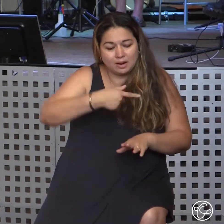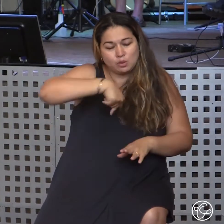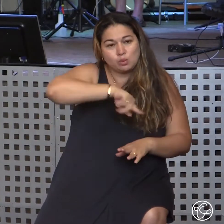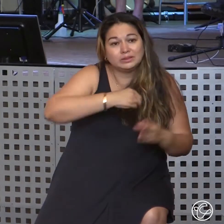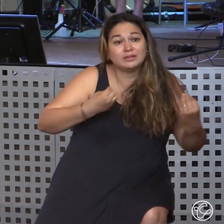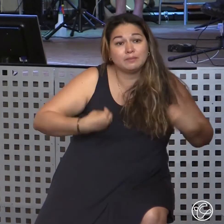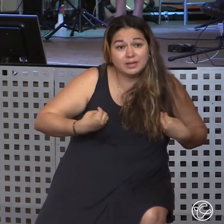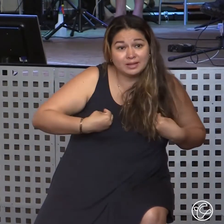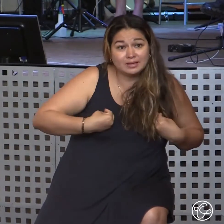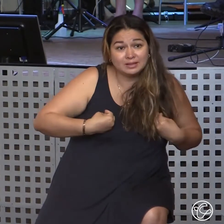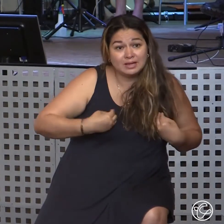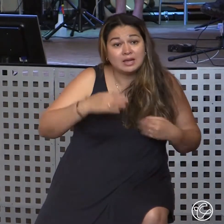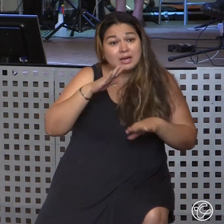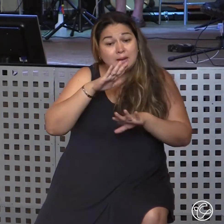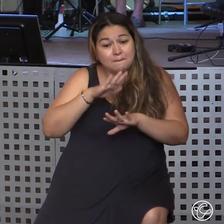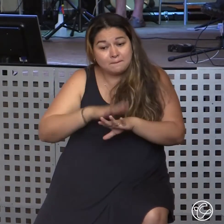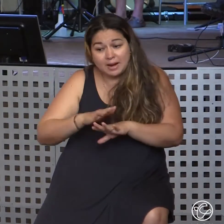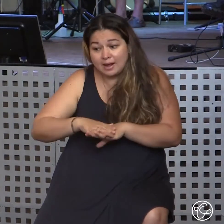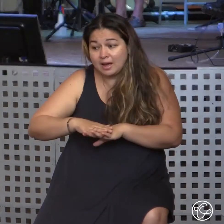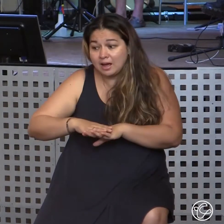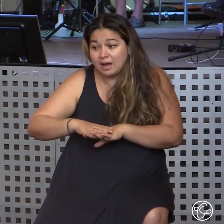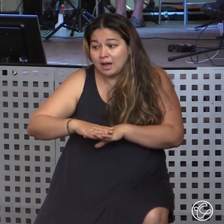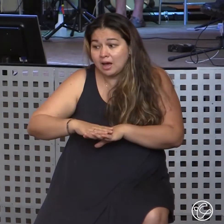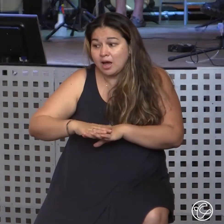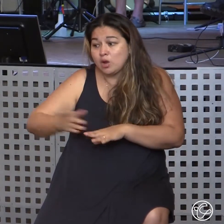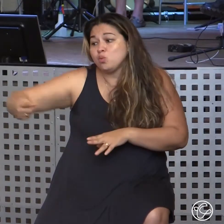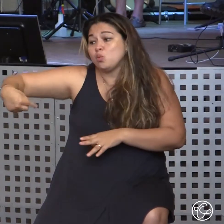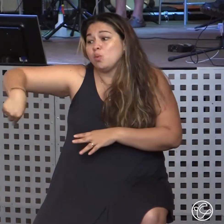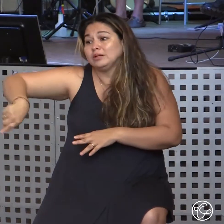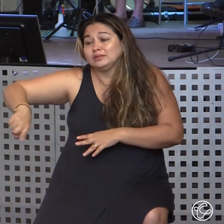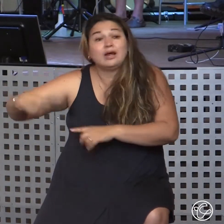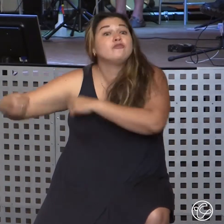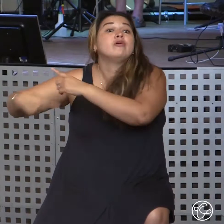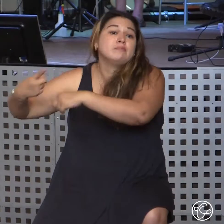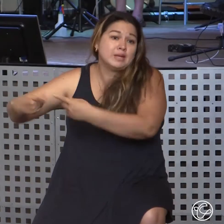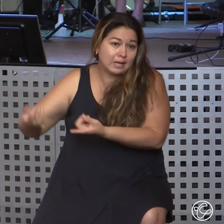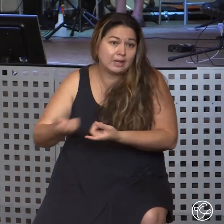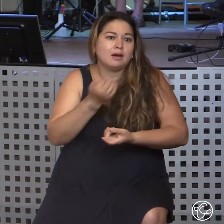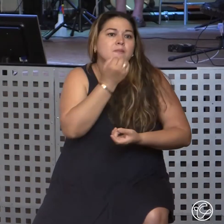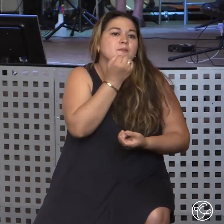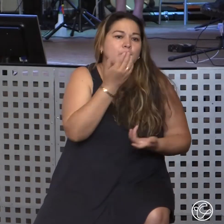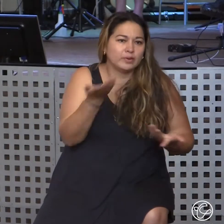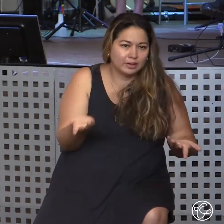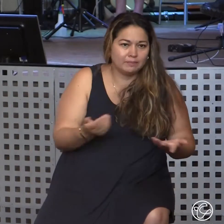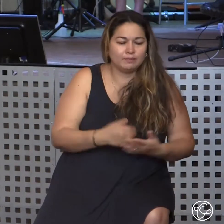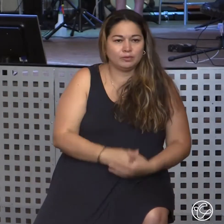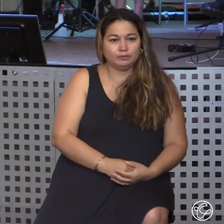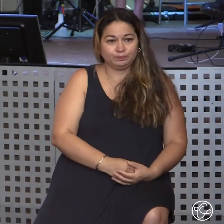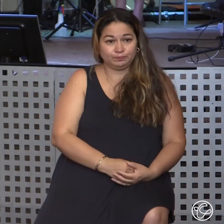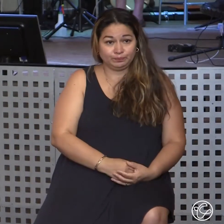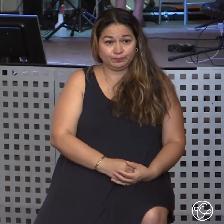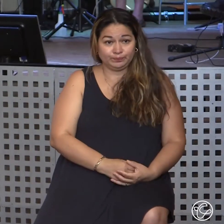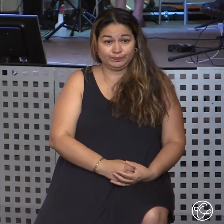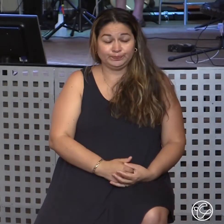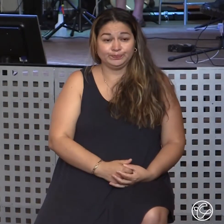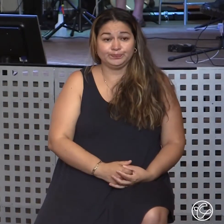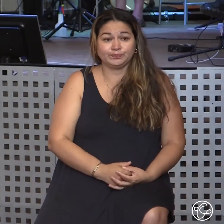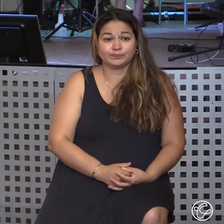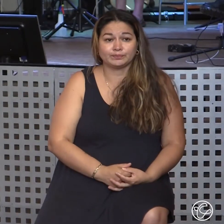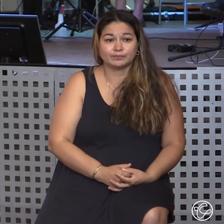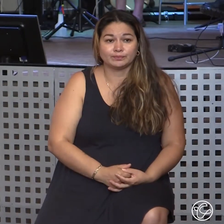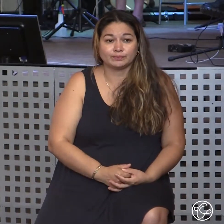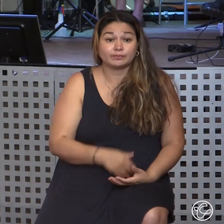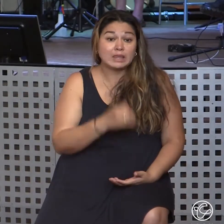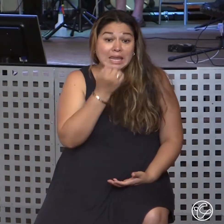Para que todos honren al Hijo como honran al Padre. El que no honra al Hijo,